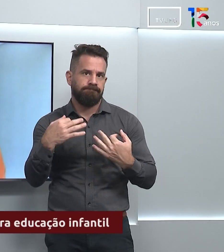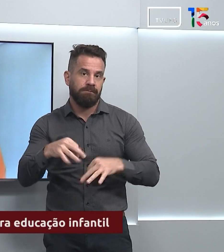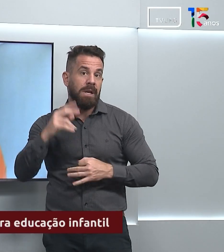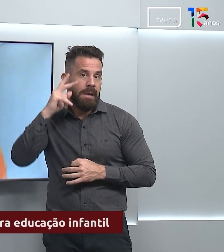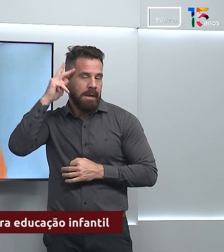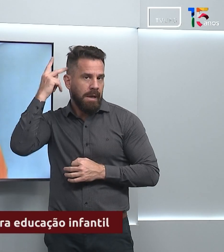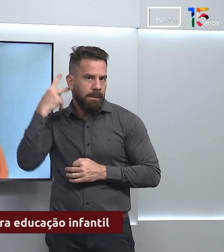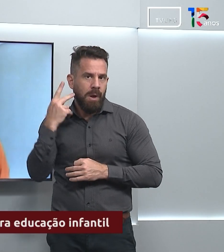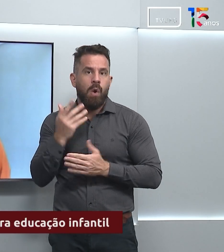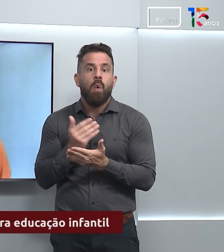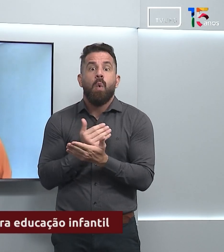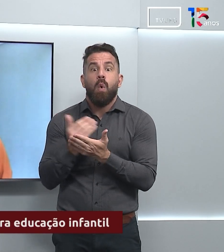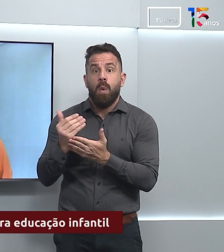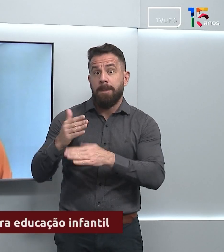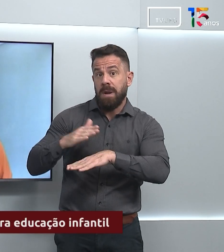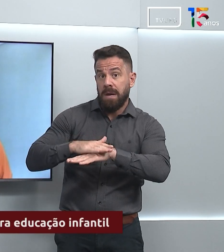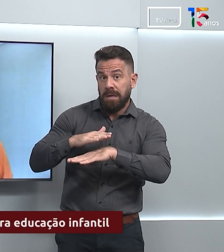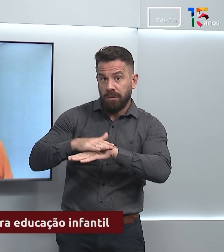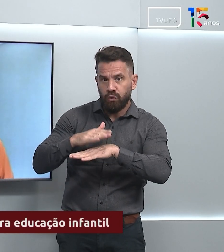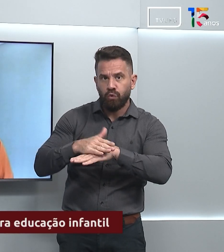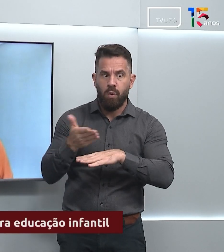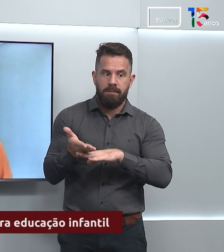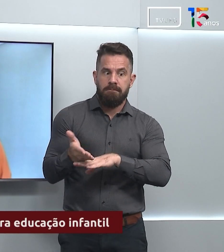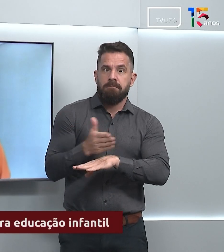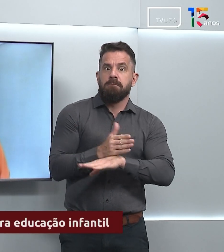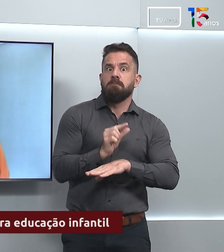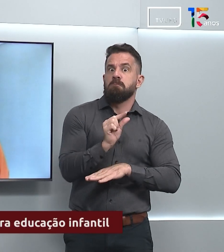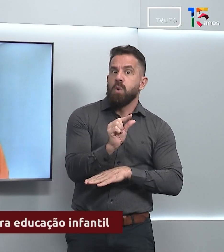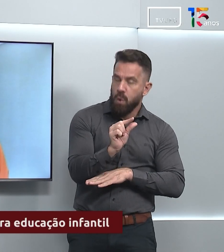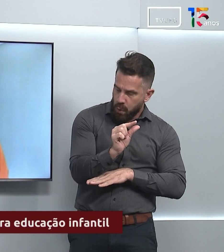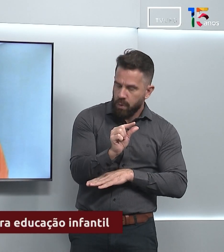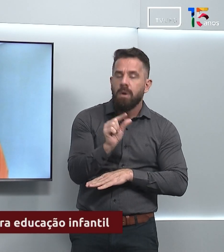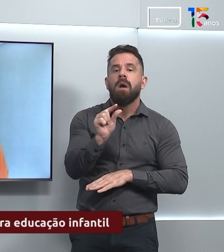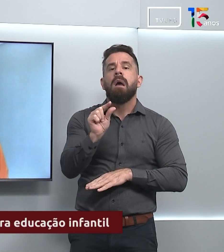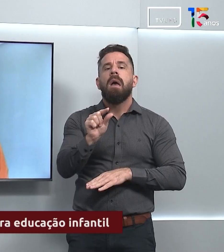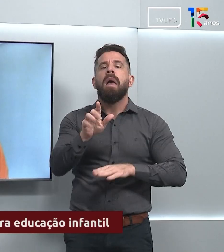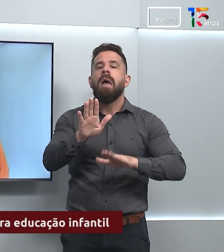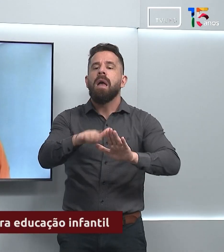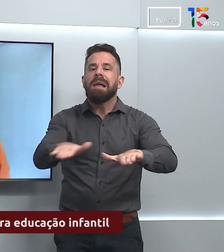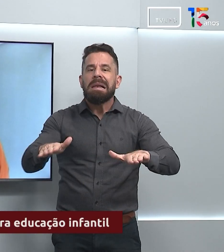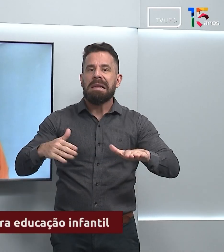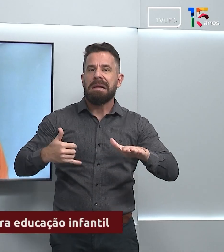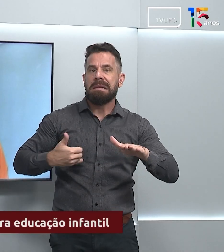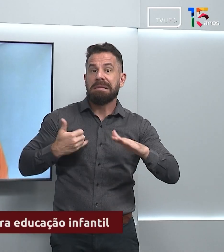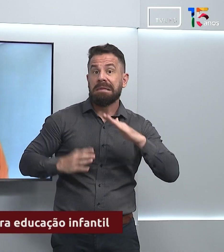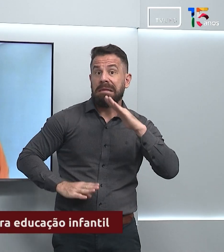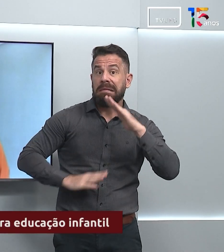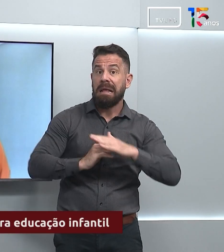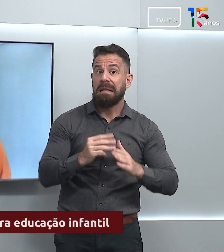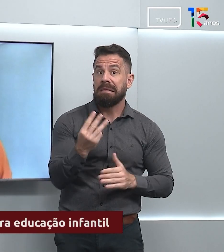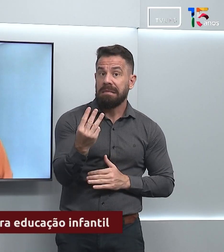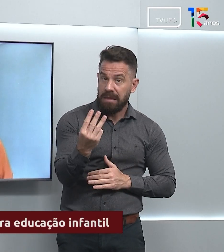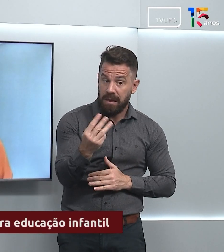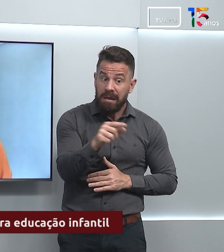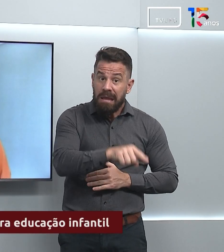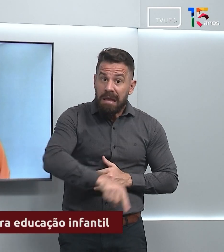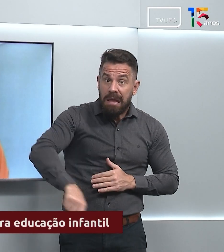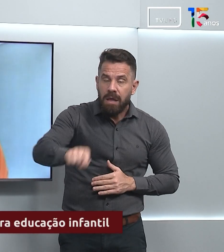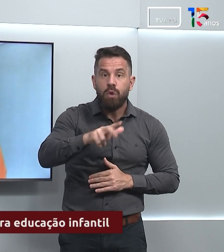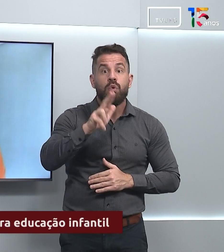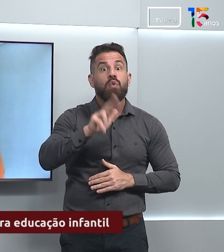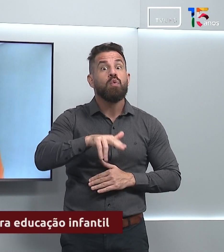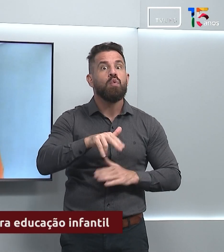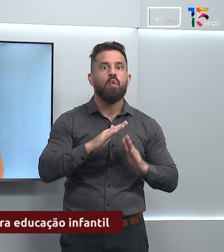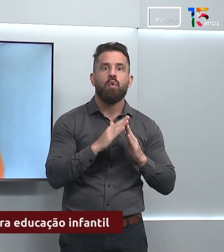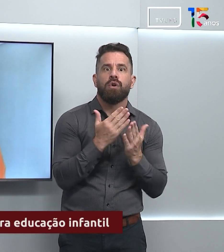pouco tempo e a pré-matrícula só vale para crianças de até 3 anos de idade, viu? Novatas na rede municipal